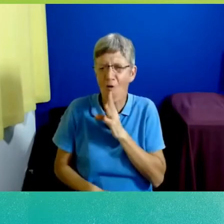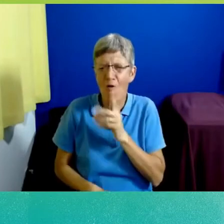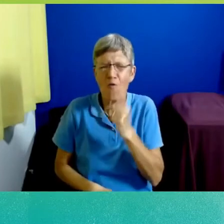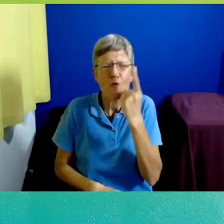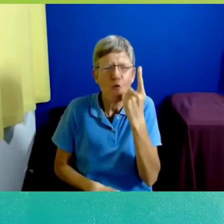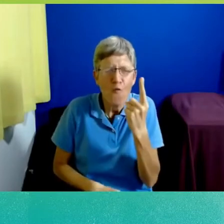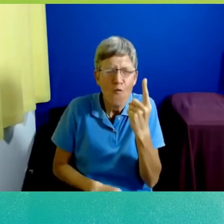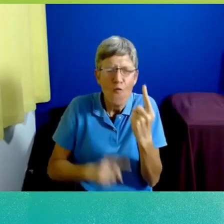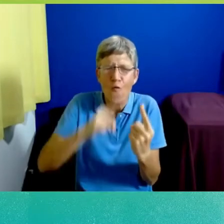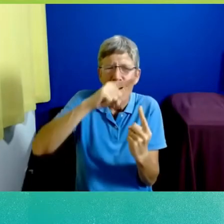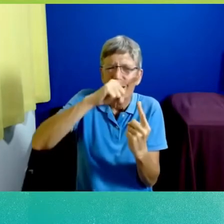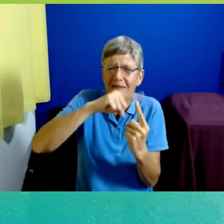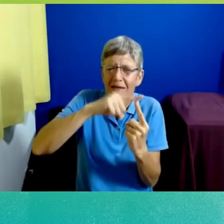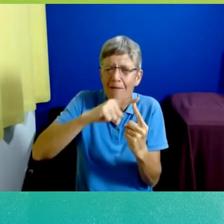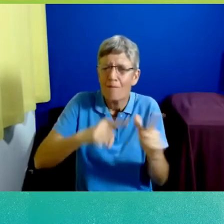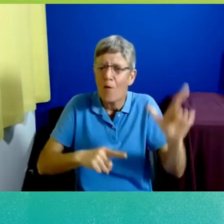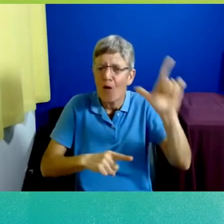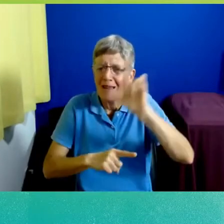na literatura,